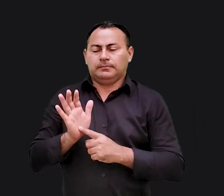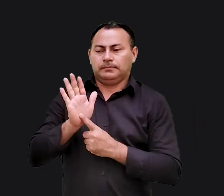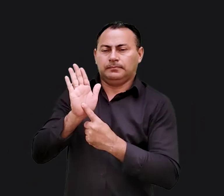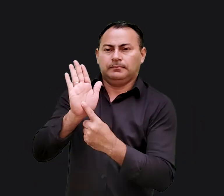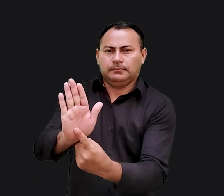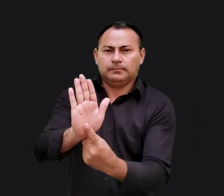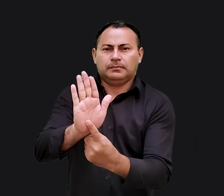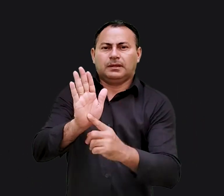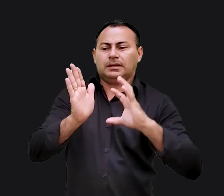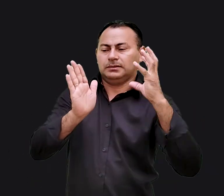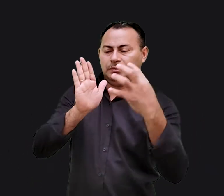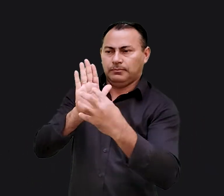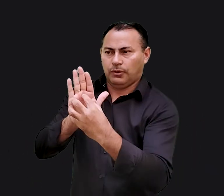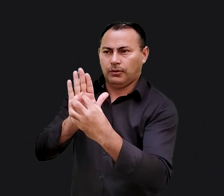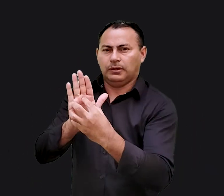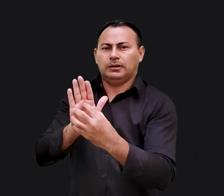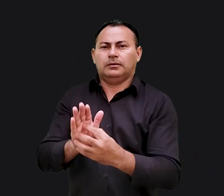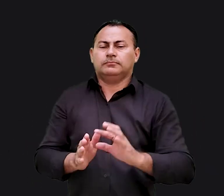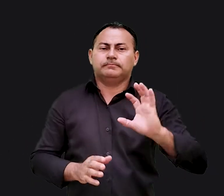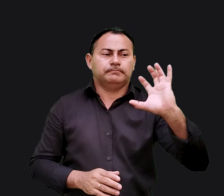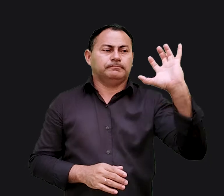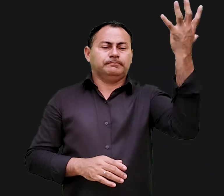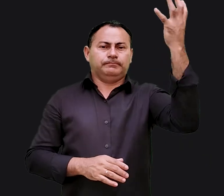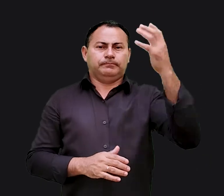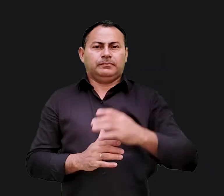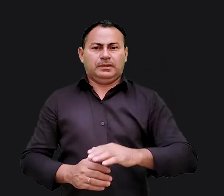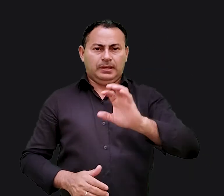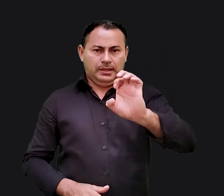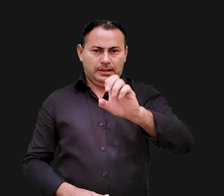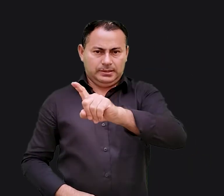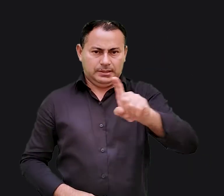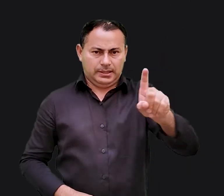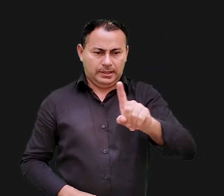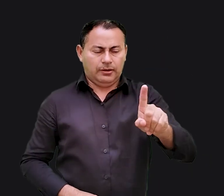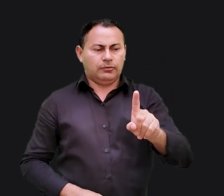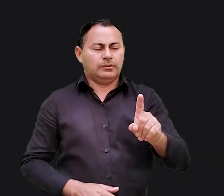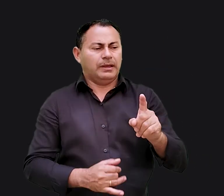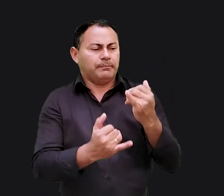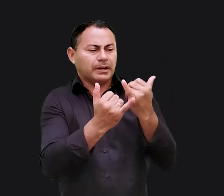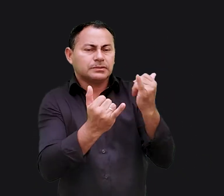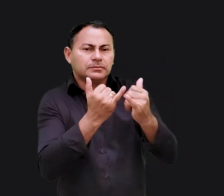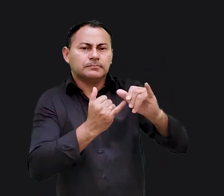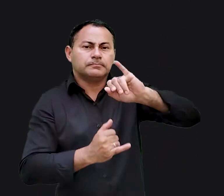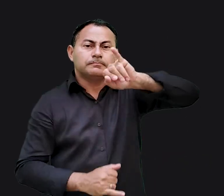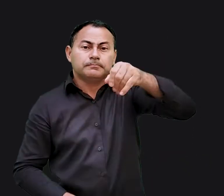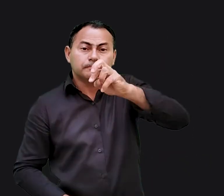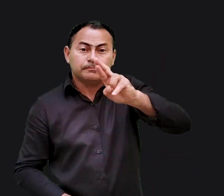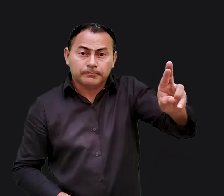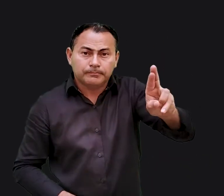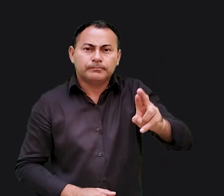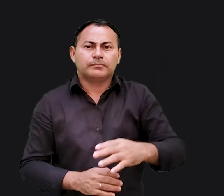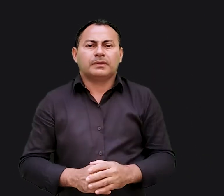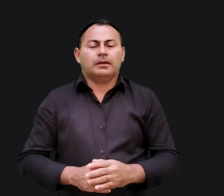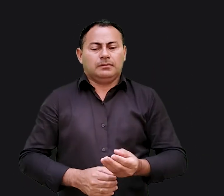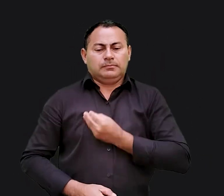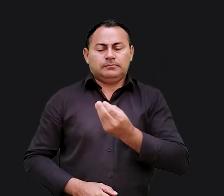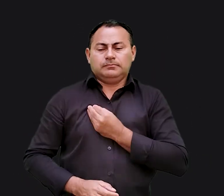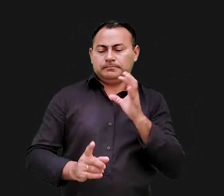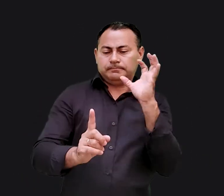de representação simbólica é um dos fatores em que Ezequiel assemelha-se a Jeremias e que evidencia